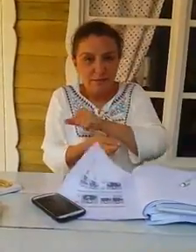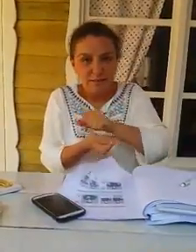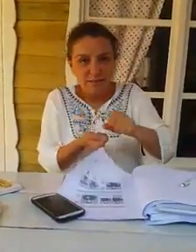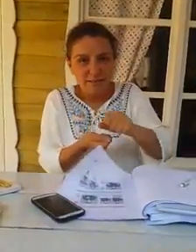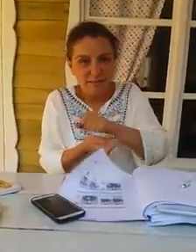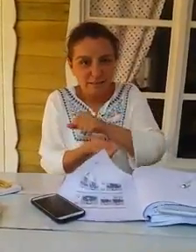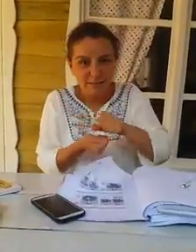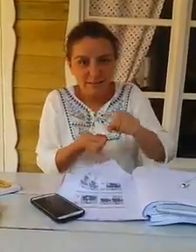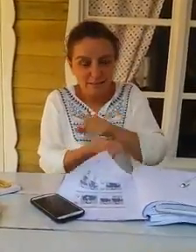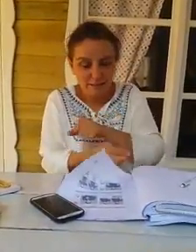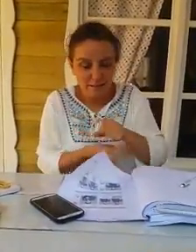Yıkamak.